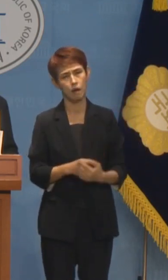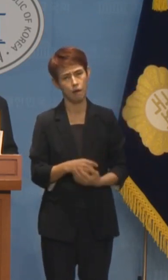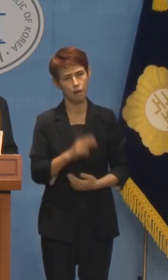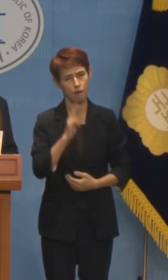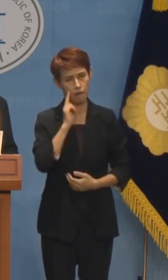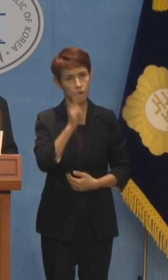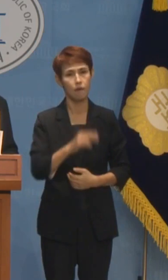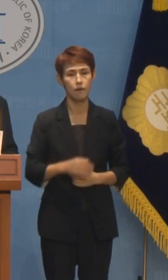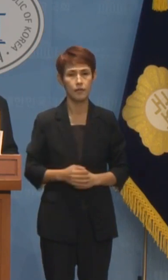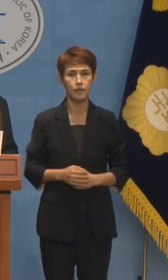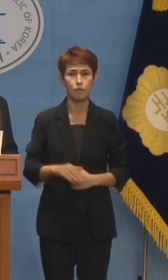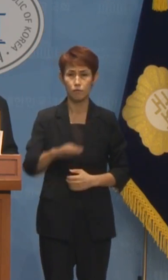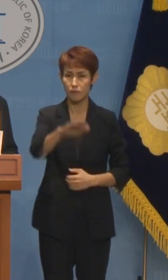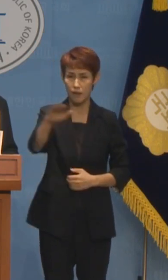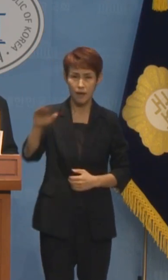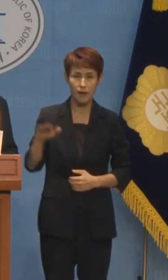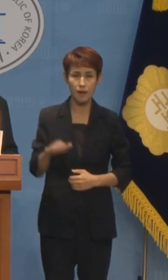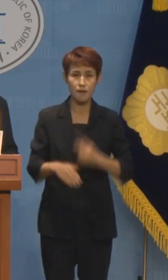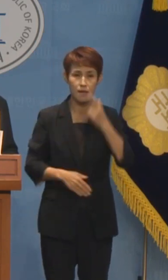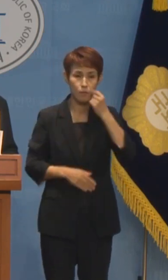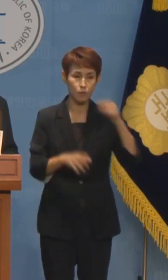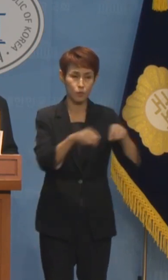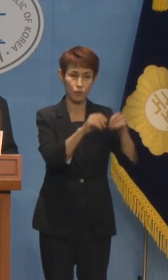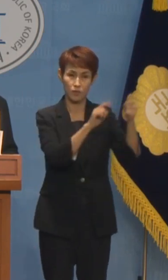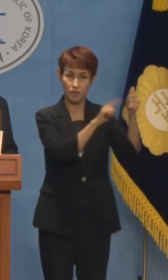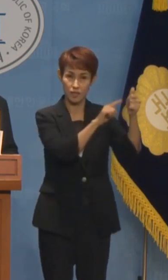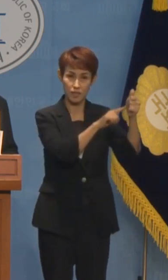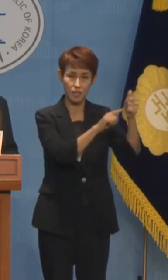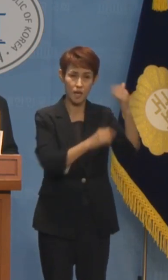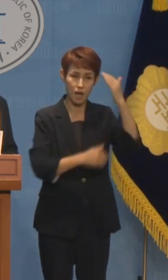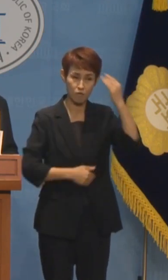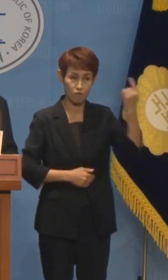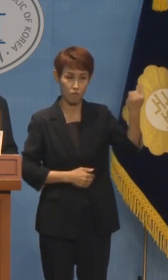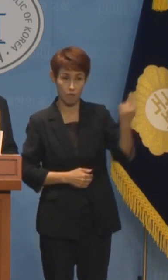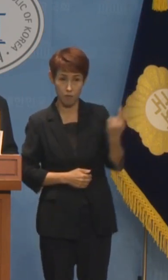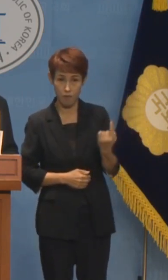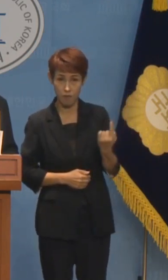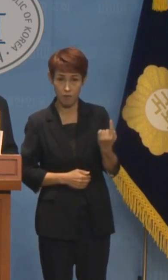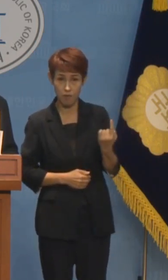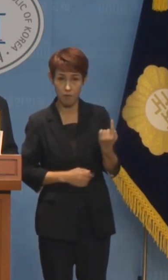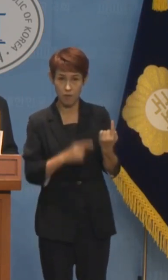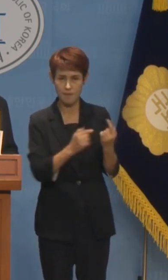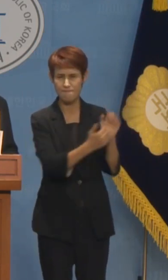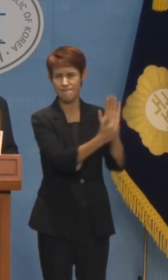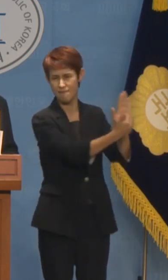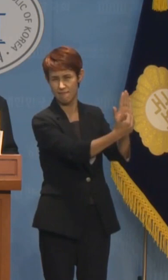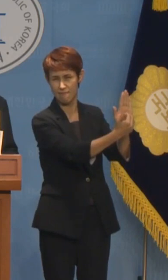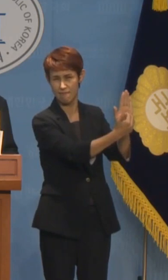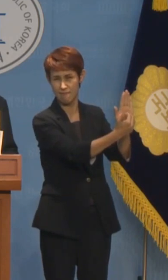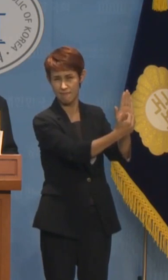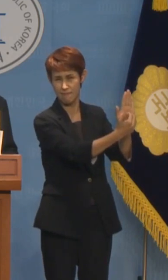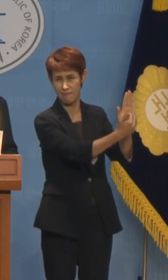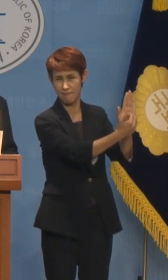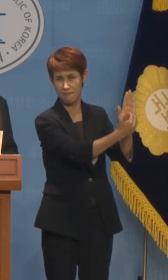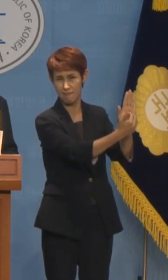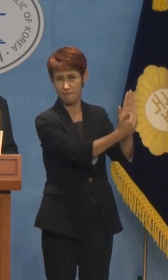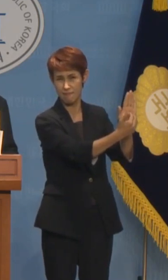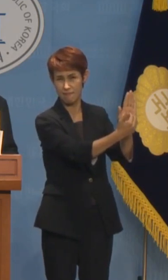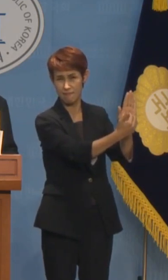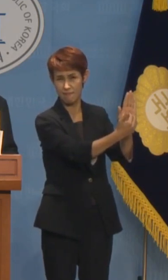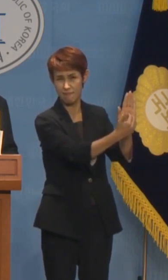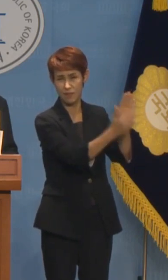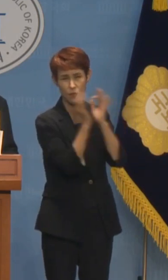저희들 모두가 다 기사 총리에 대한 방안 어 막으려고 뭐 이미